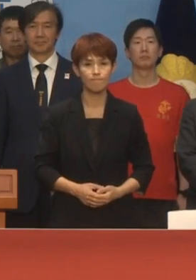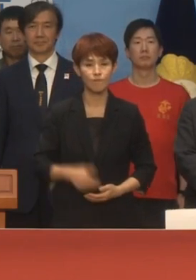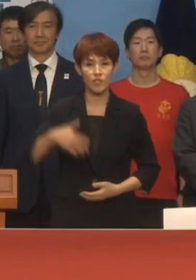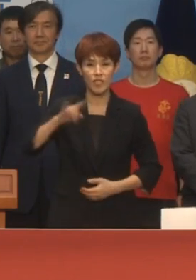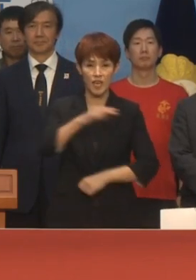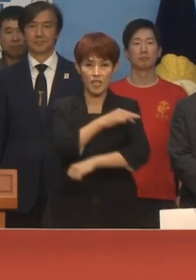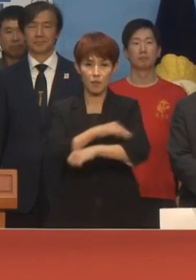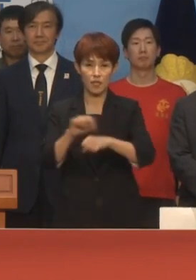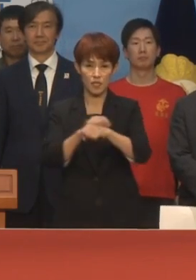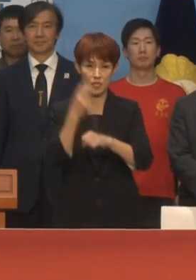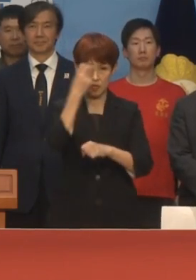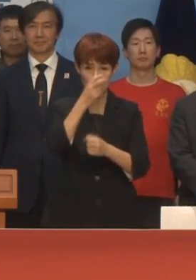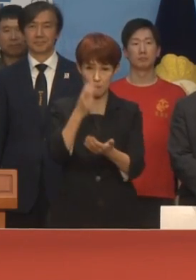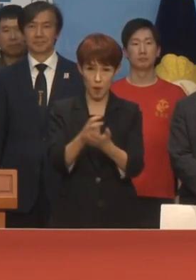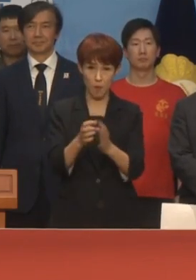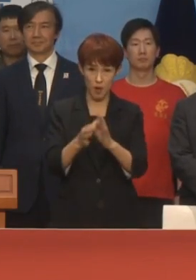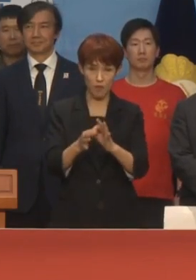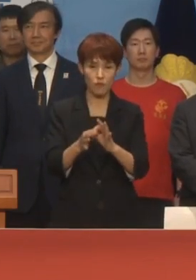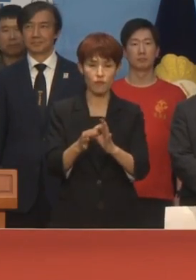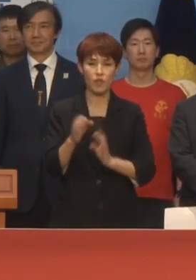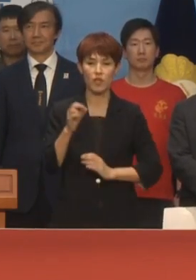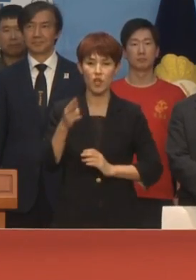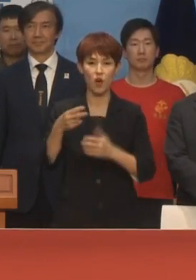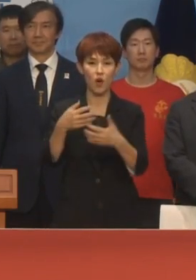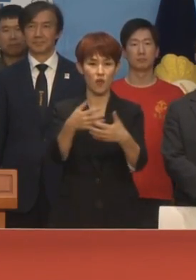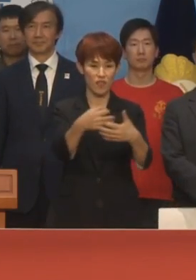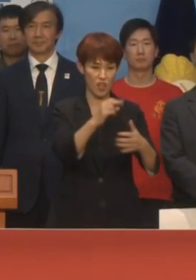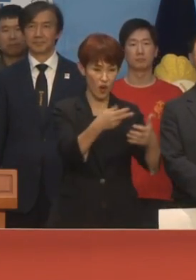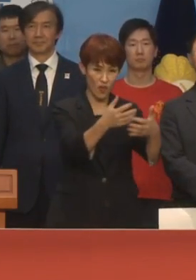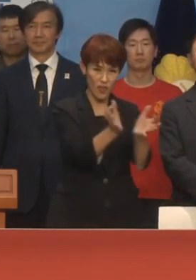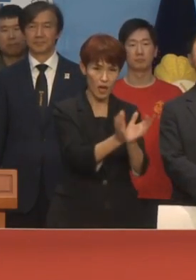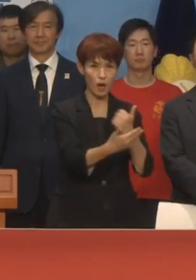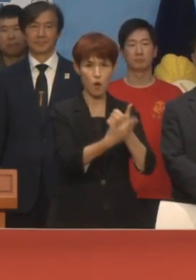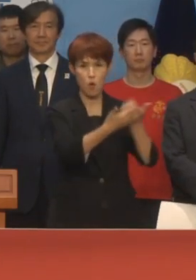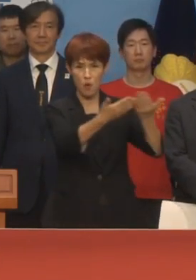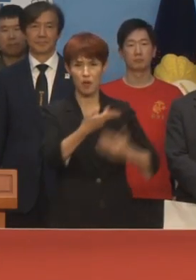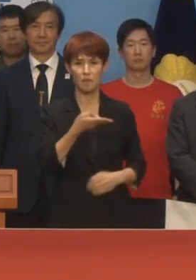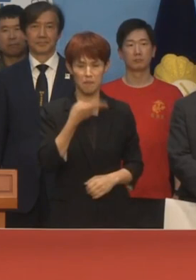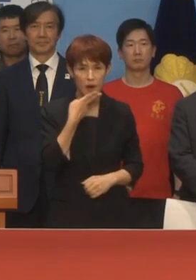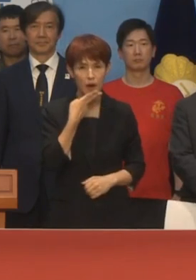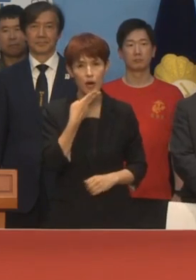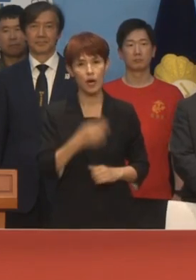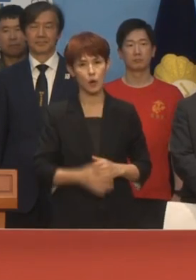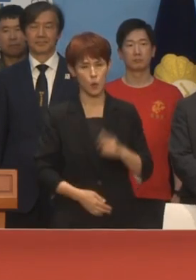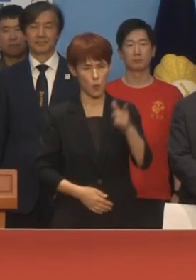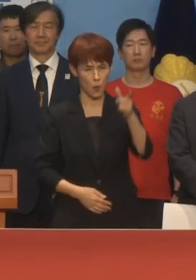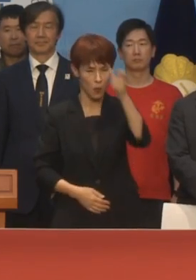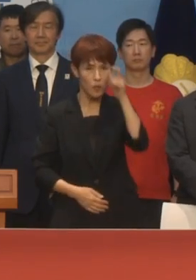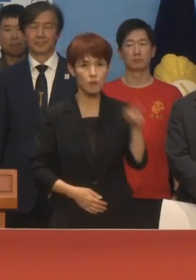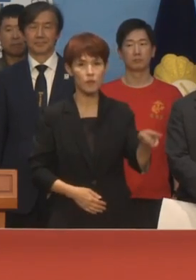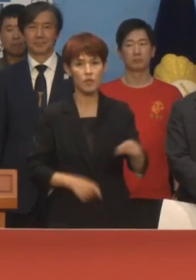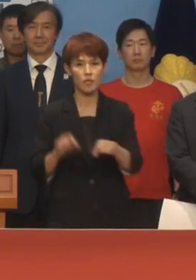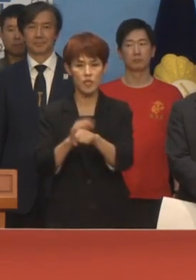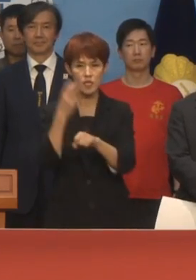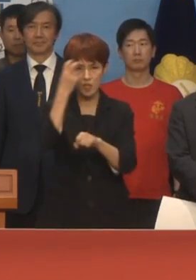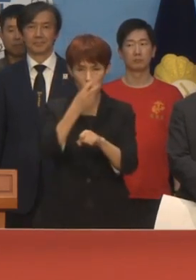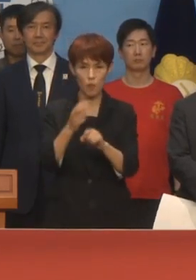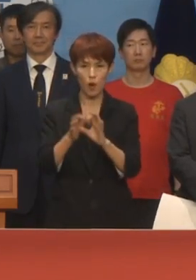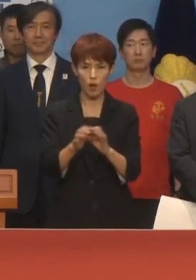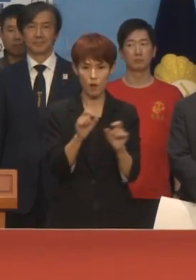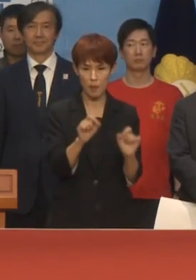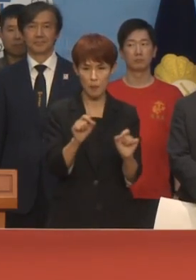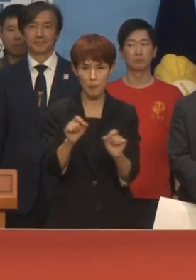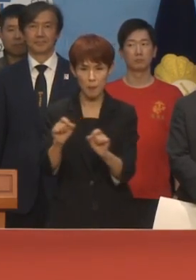최상병 특검법에 대한 정부 여당의 고집스러운 비협조적 태도와 특검 임명과 실제 추진까지